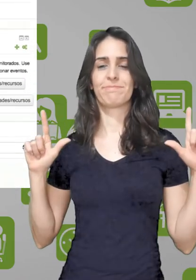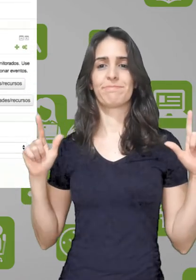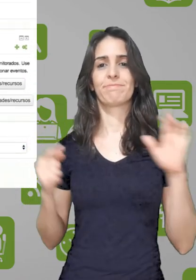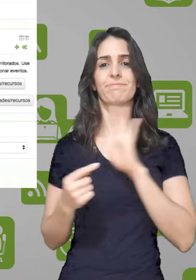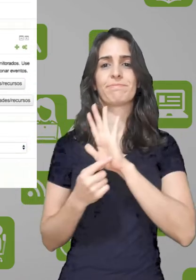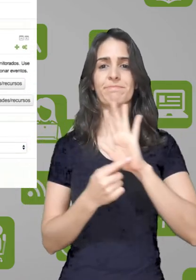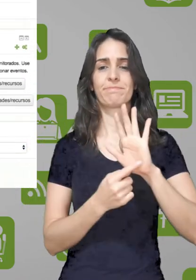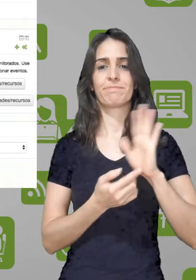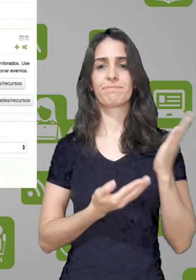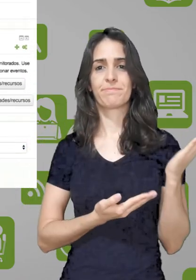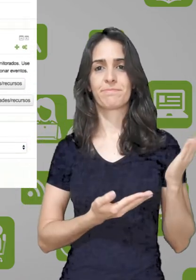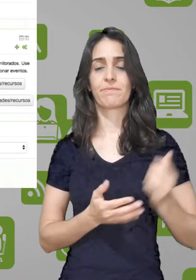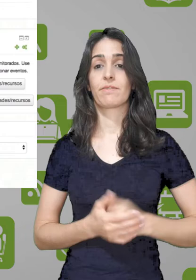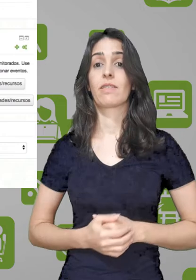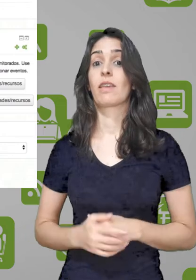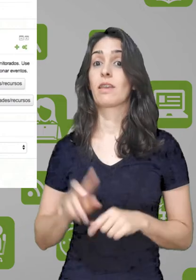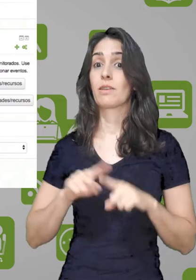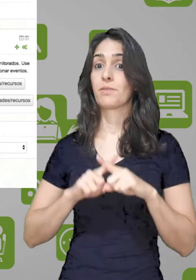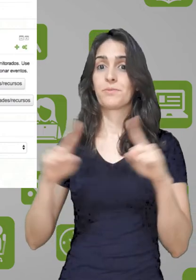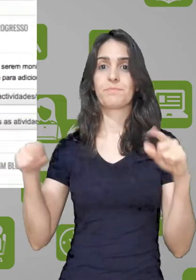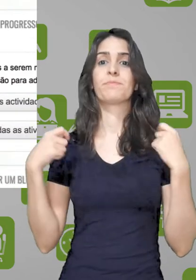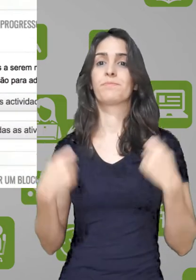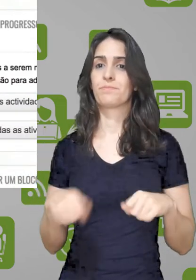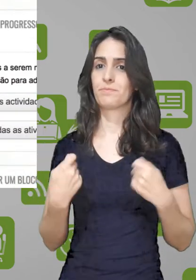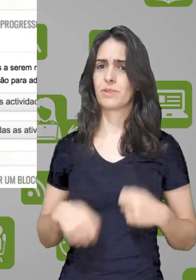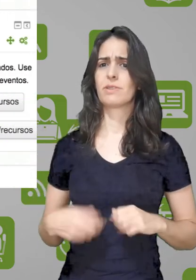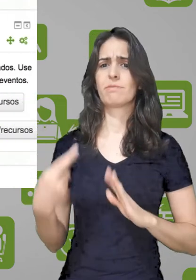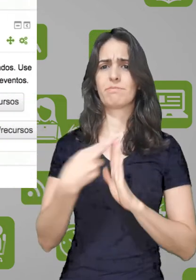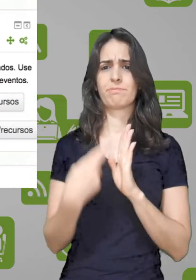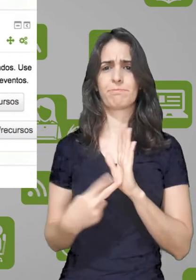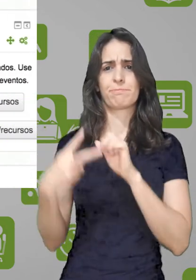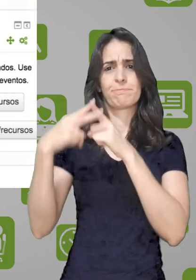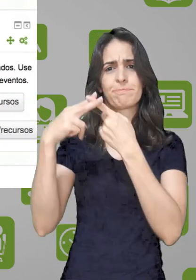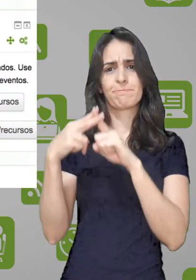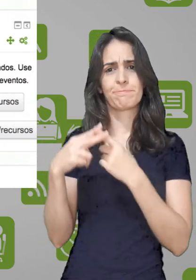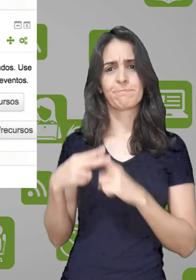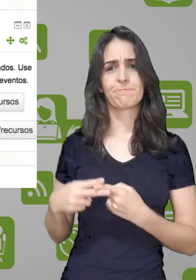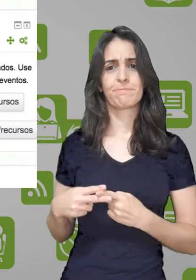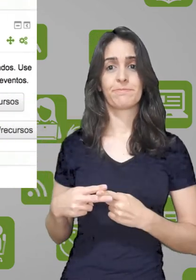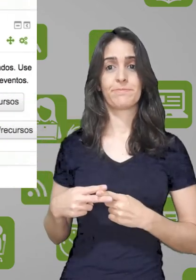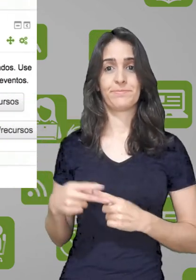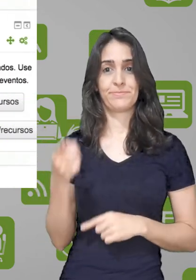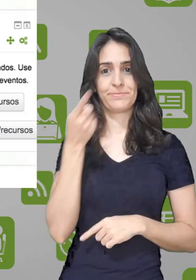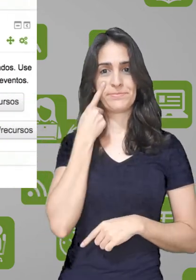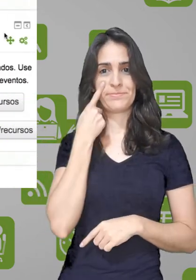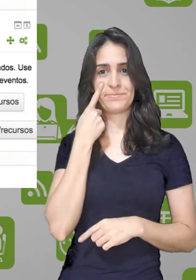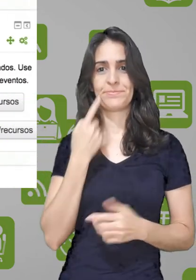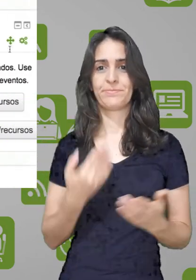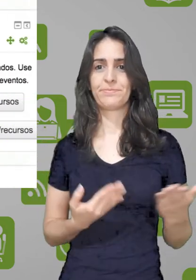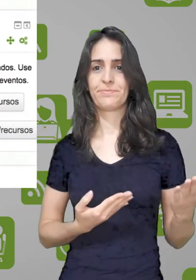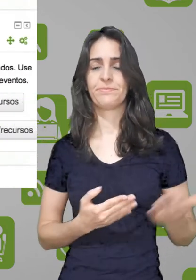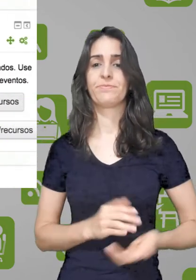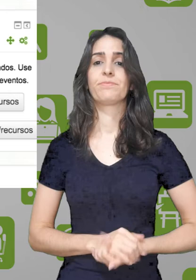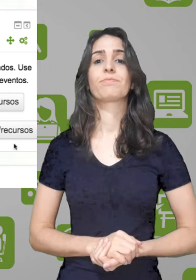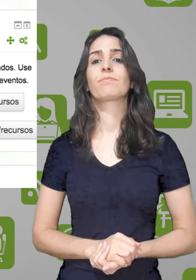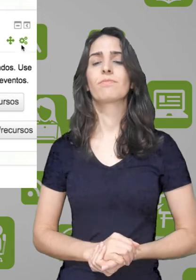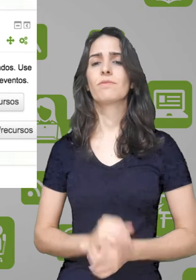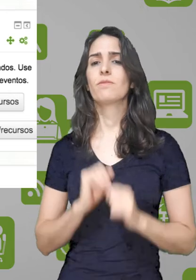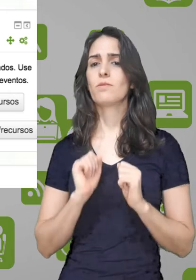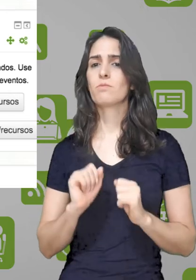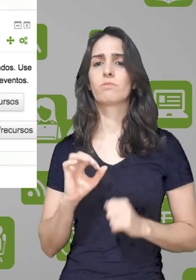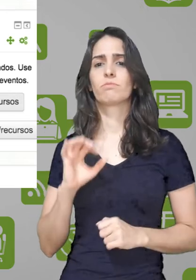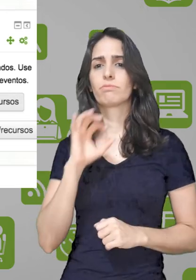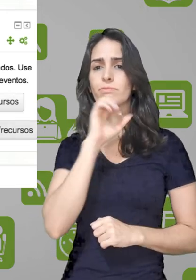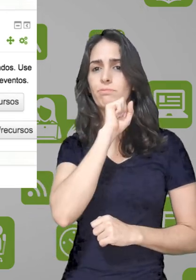automaticamente apareceu para mim. Porém, ele necessita ainda de algumas configurações. Veja